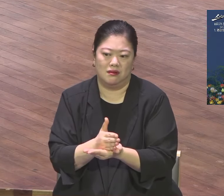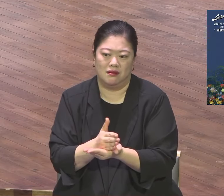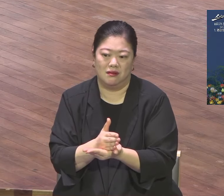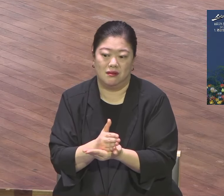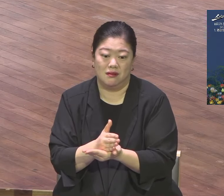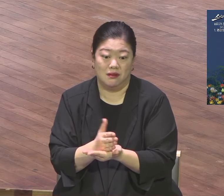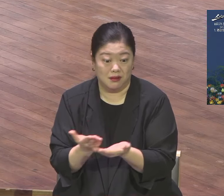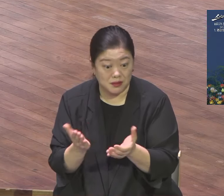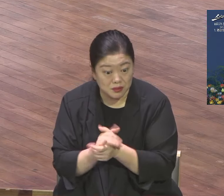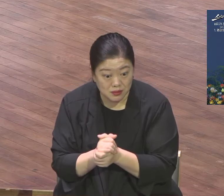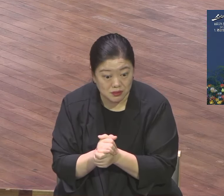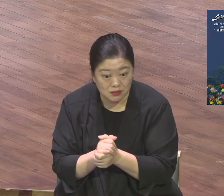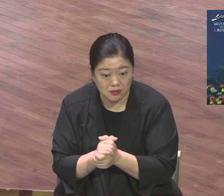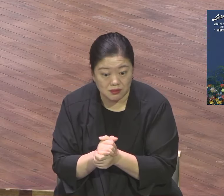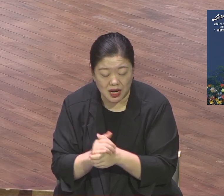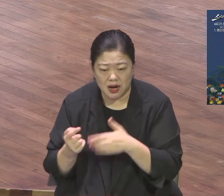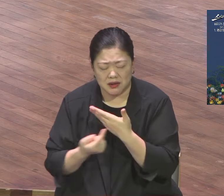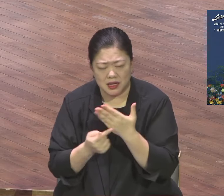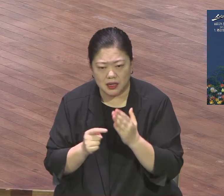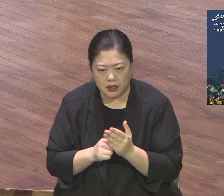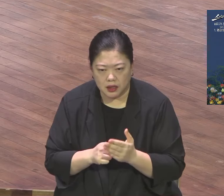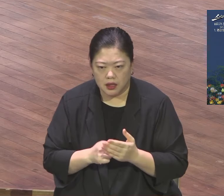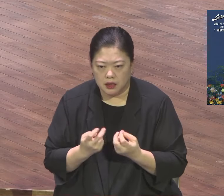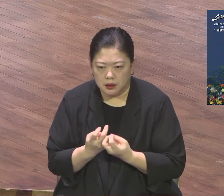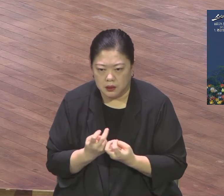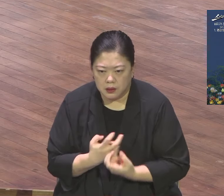마음에 근심도 하지 말고 두려워하지도 마라.